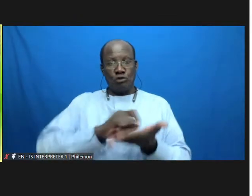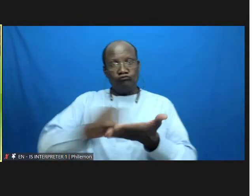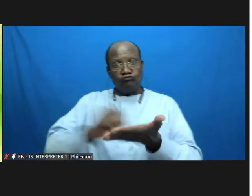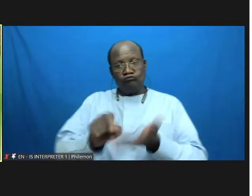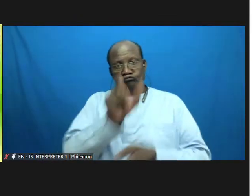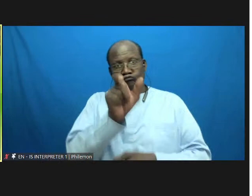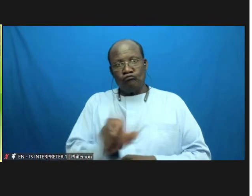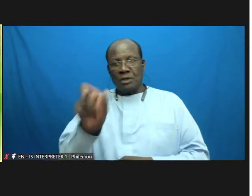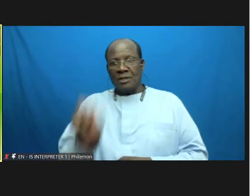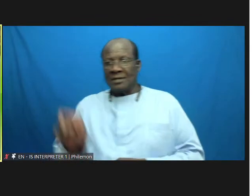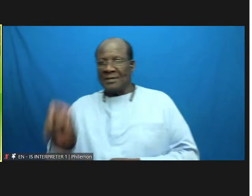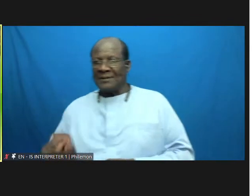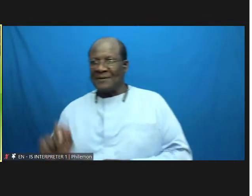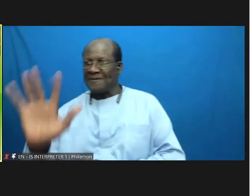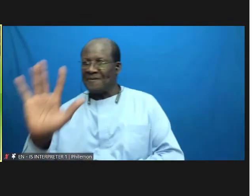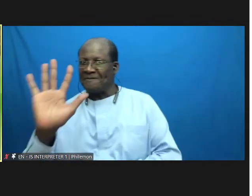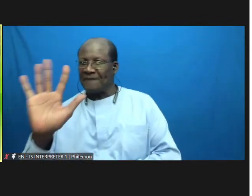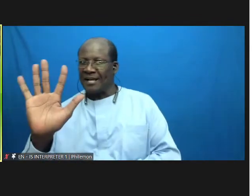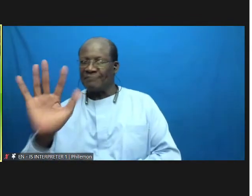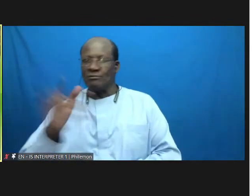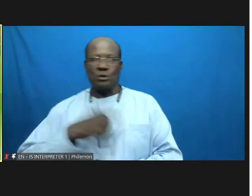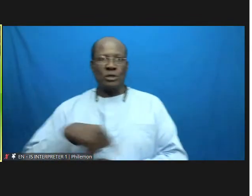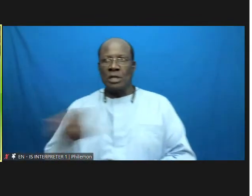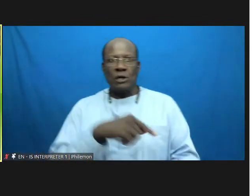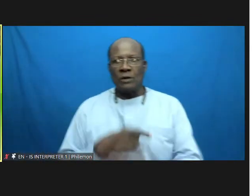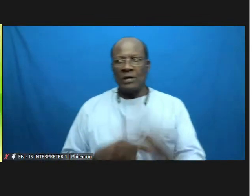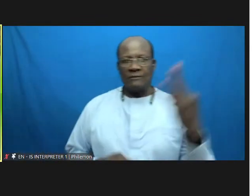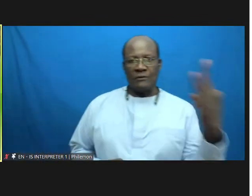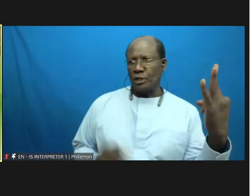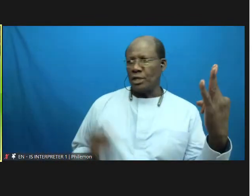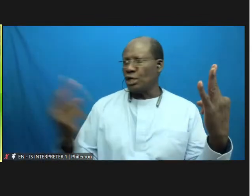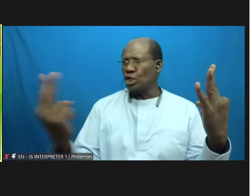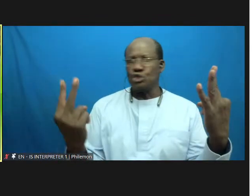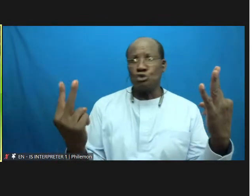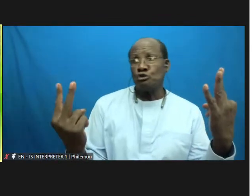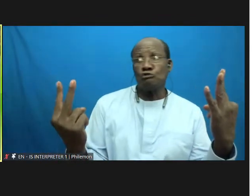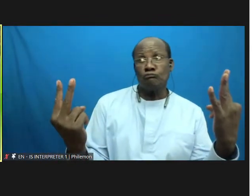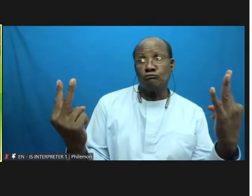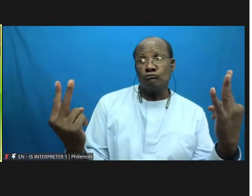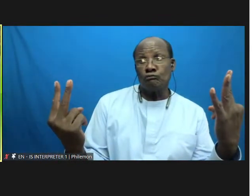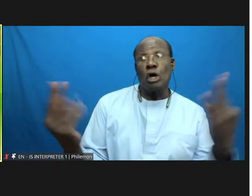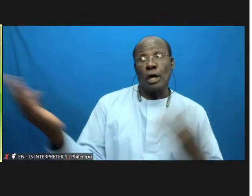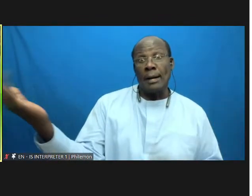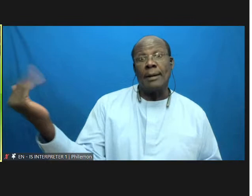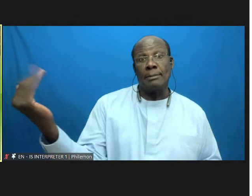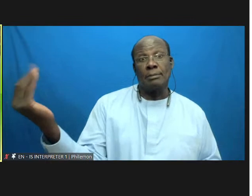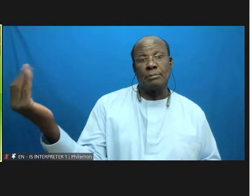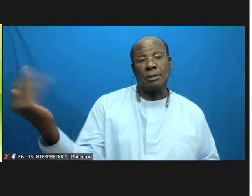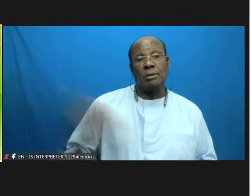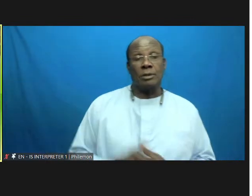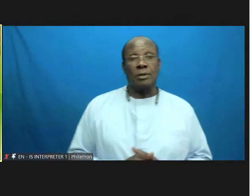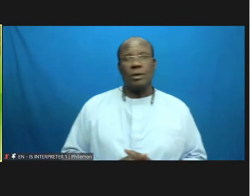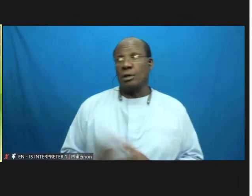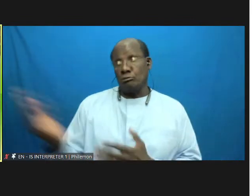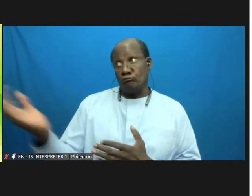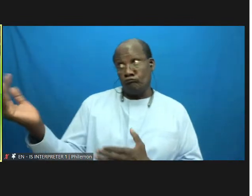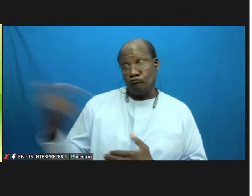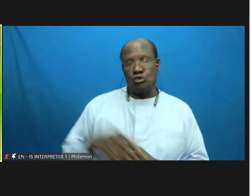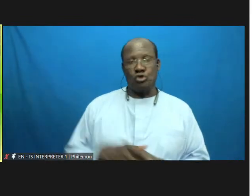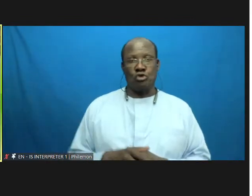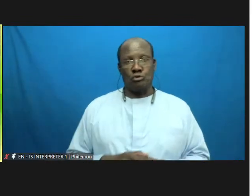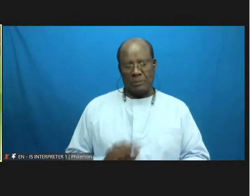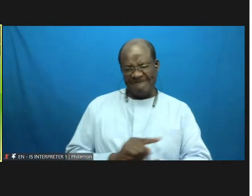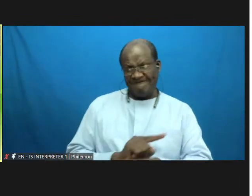que les rapporteurs sont déjà en route, seront avec nous dans juste quelques minutes. Alors, nous proposons de